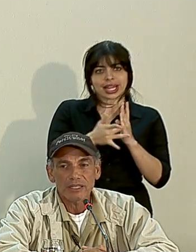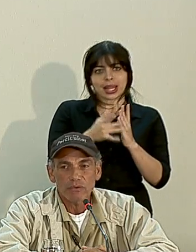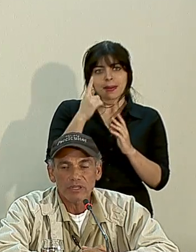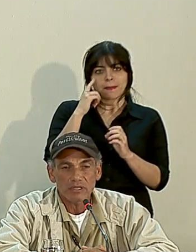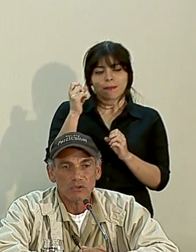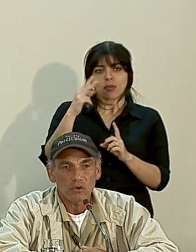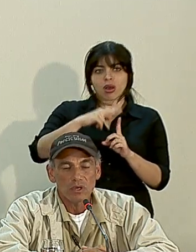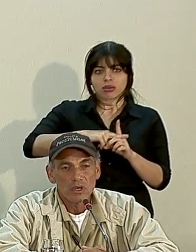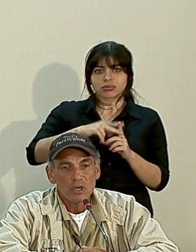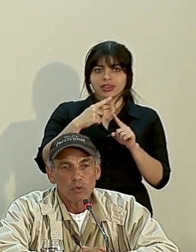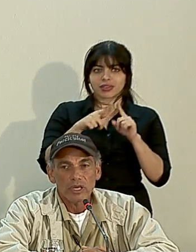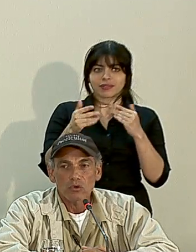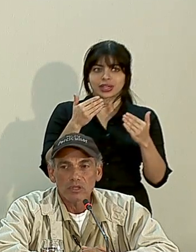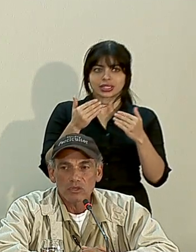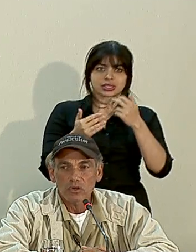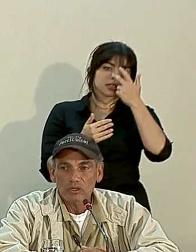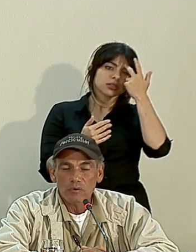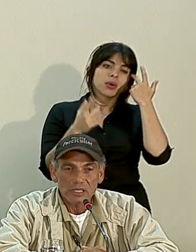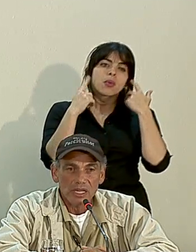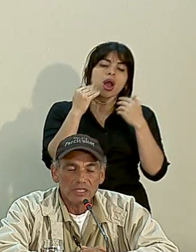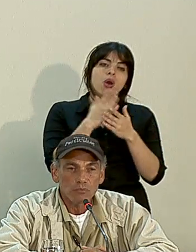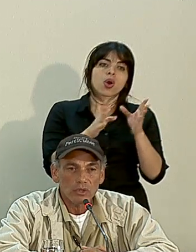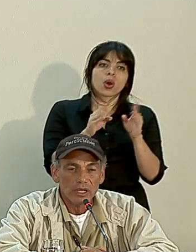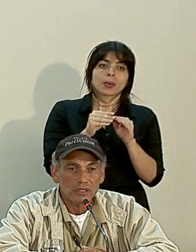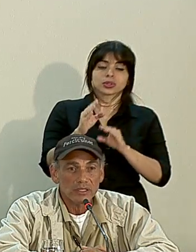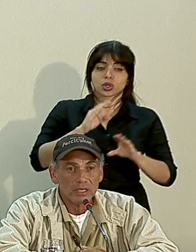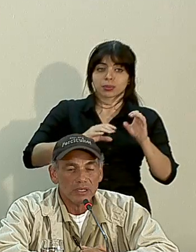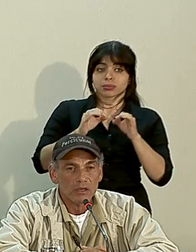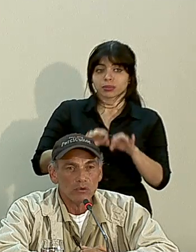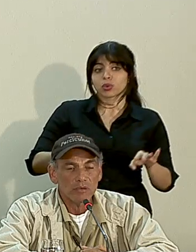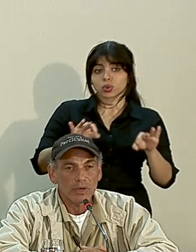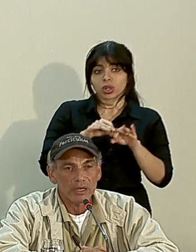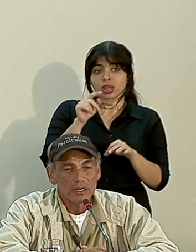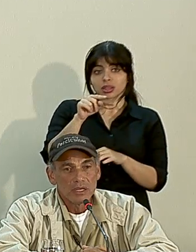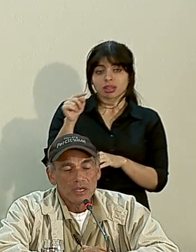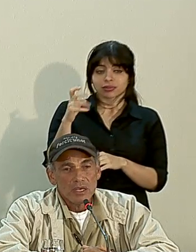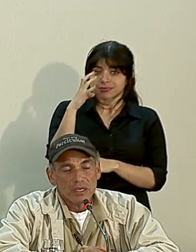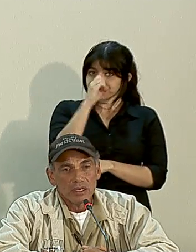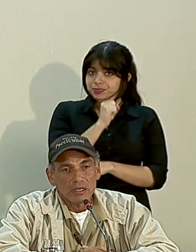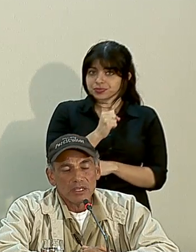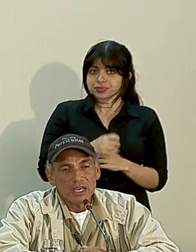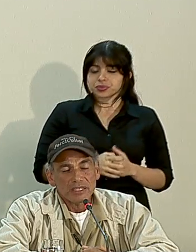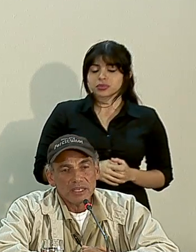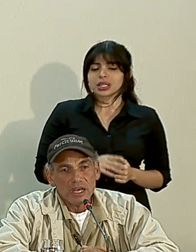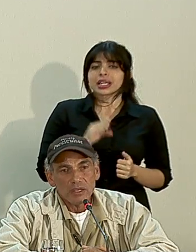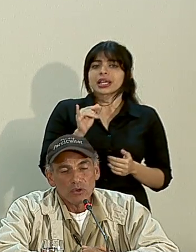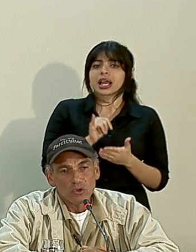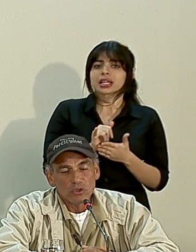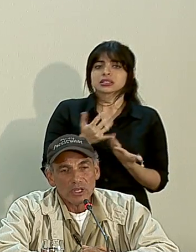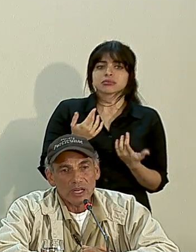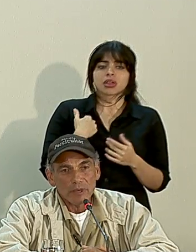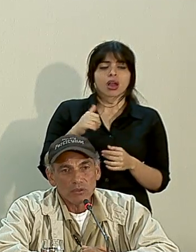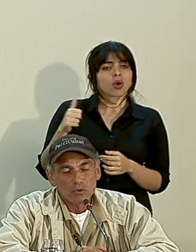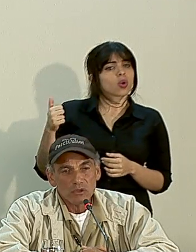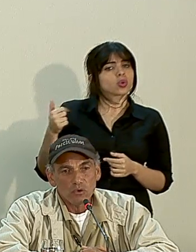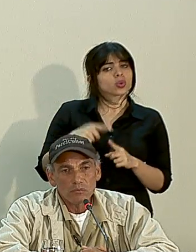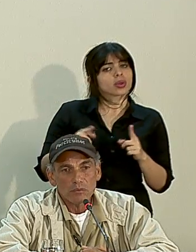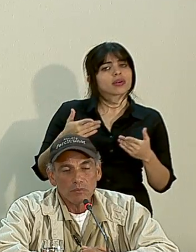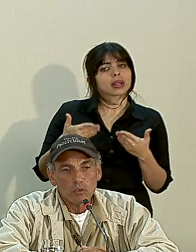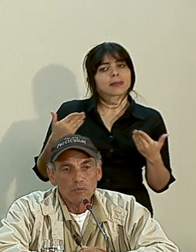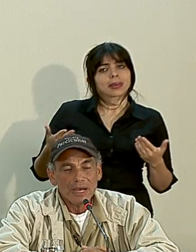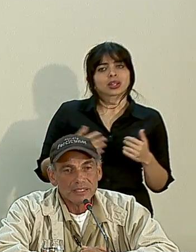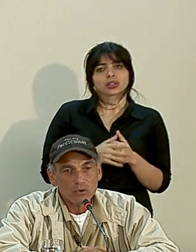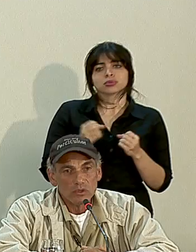haga esa diferenciación, porque hay condiciones comerciales importantes que contemplar. Y así hay otros elementos que